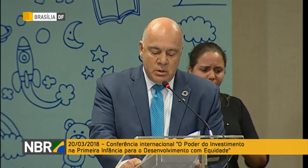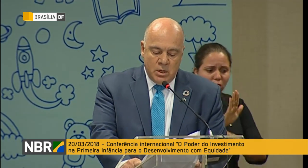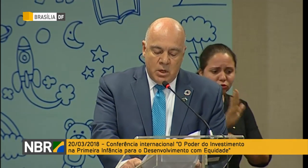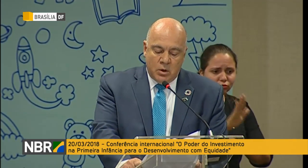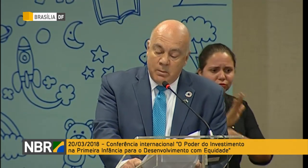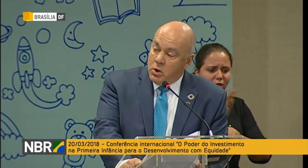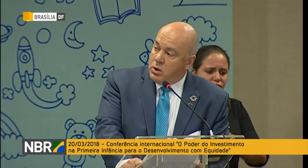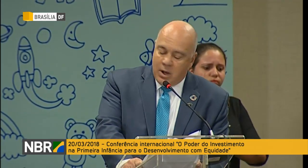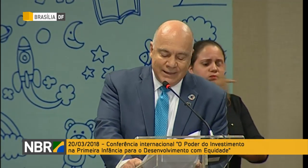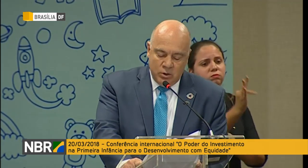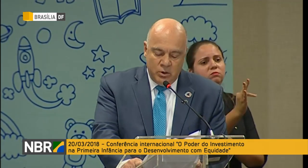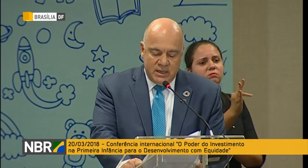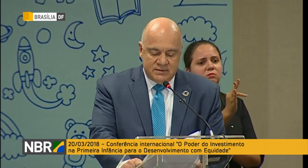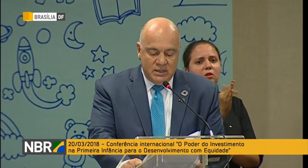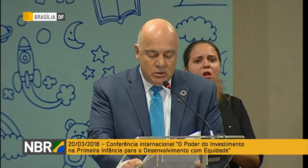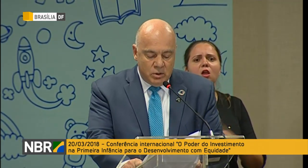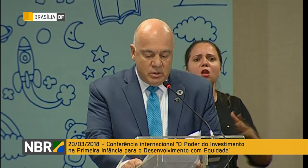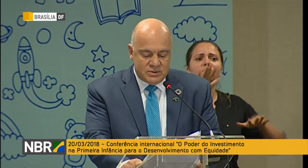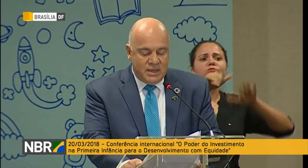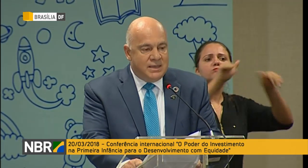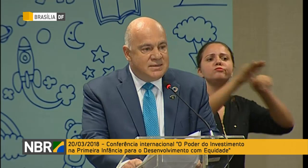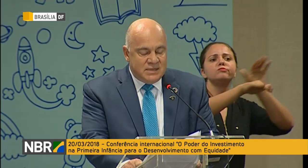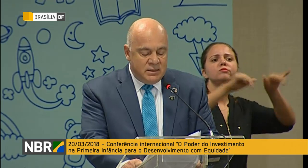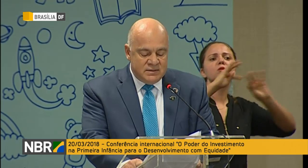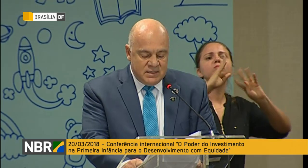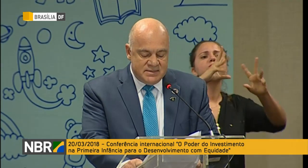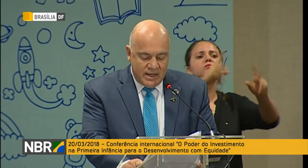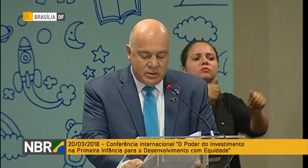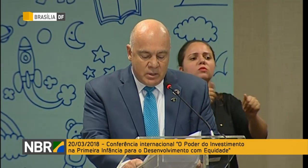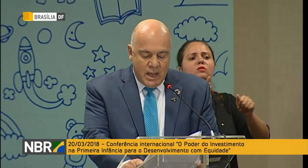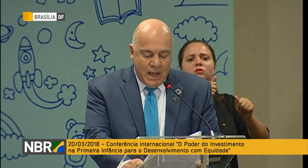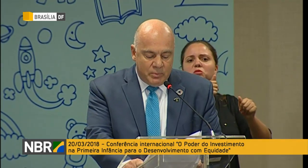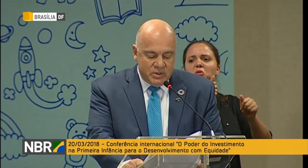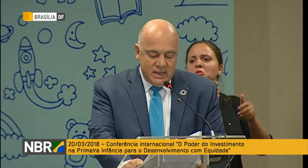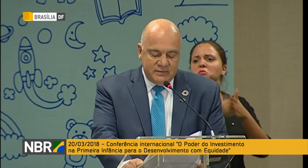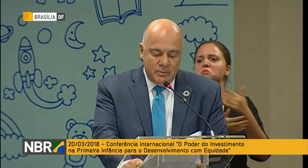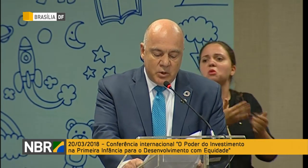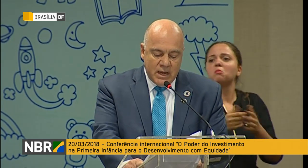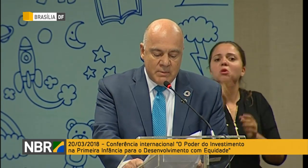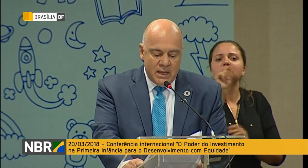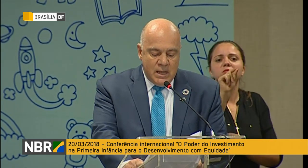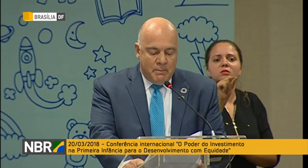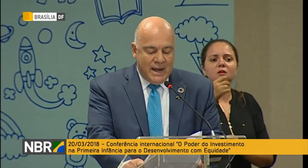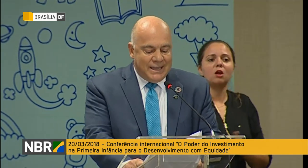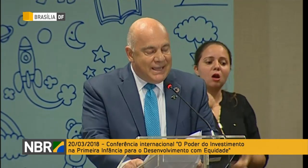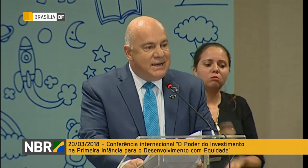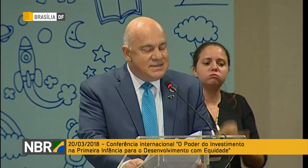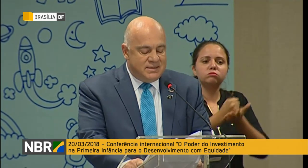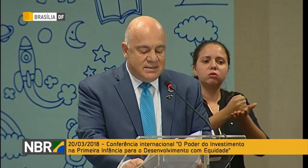futuro. Convoco a todas e todos, sem distinção, a apoiar este programa